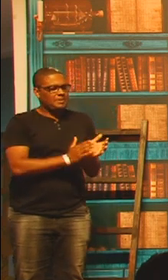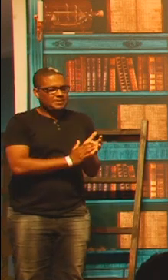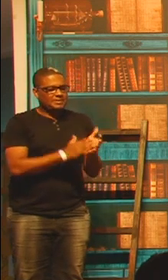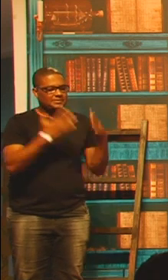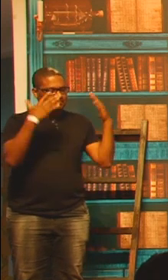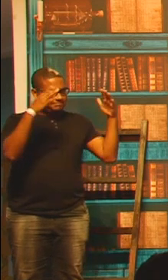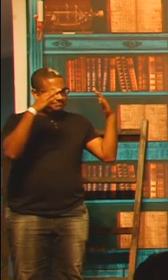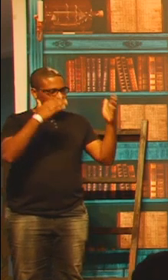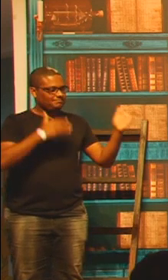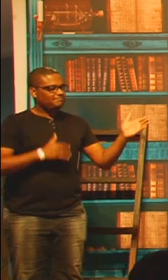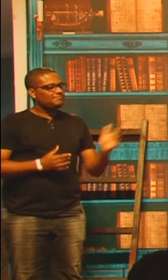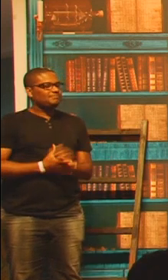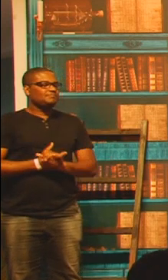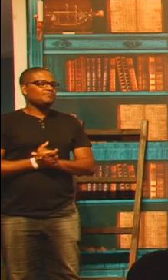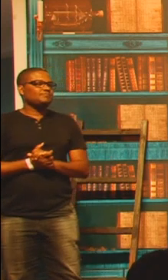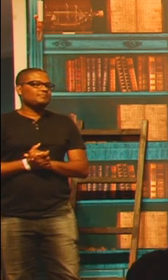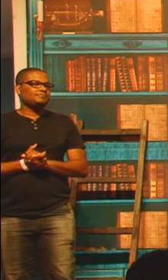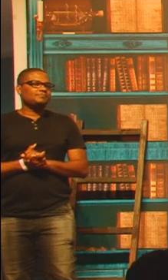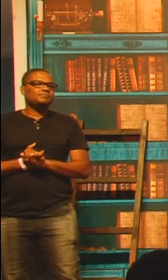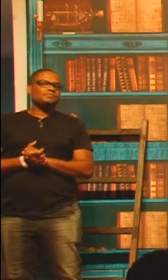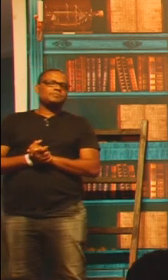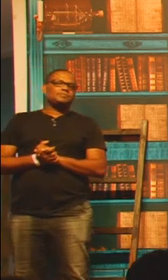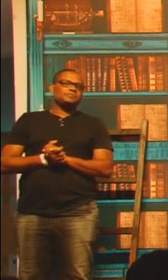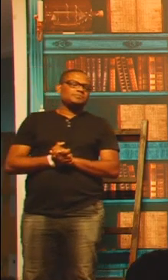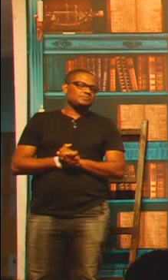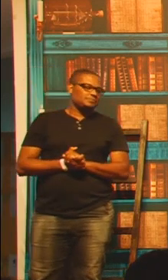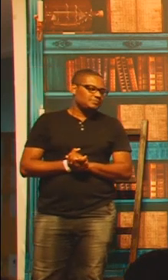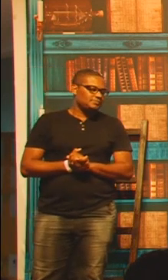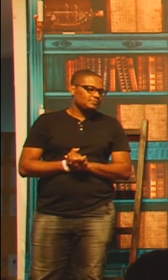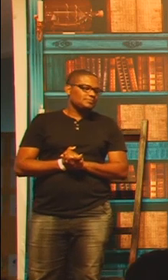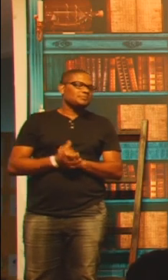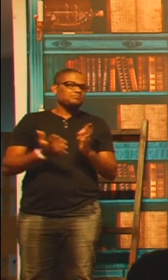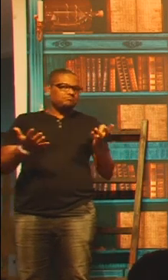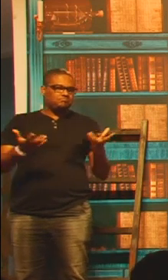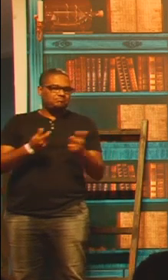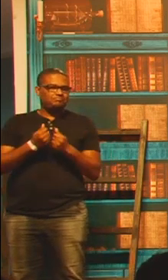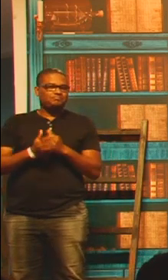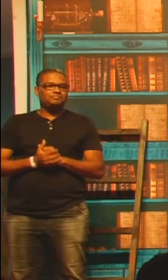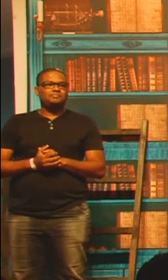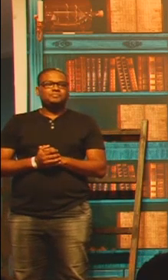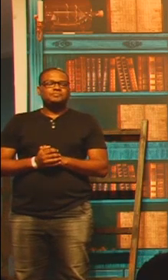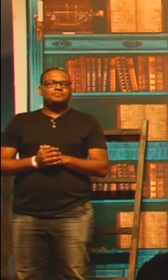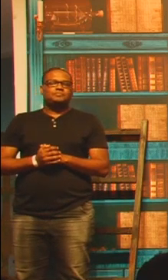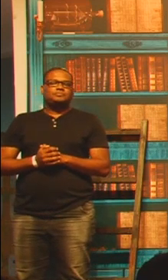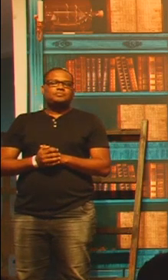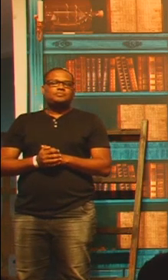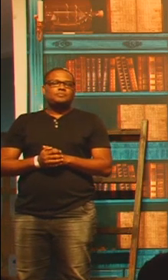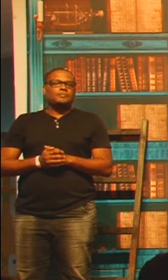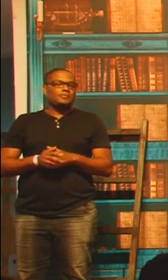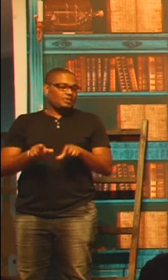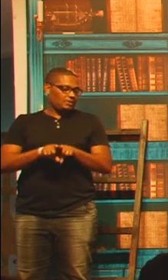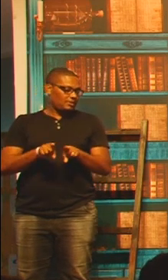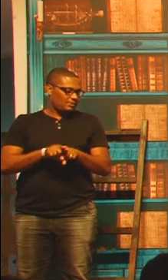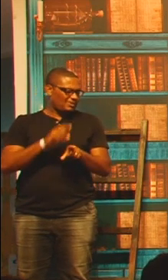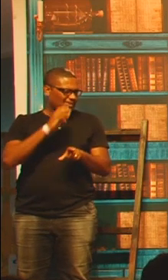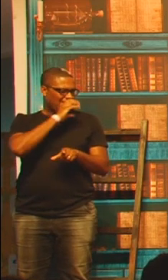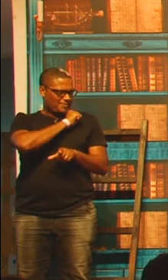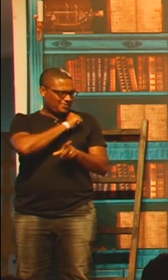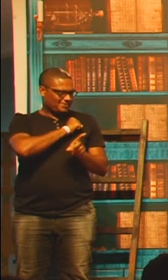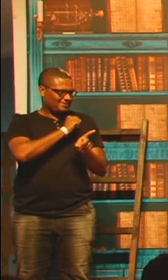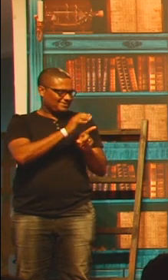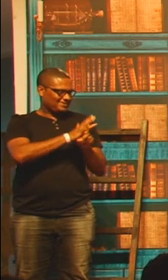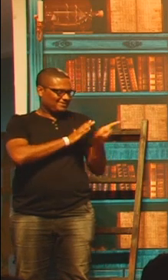pela produção. Parabéns mesmo. São maravilhosos. Quero até fazer uma rapidinha com vocês,